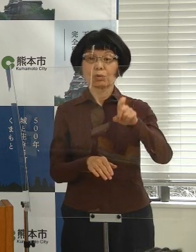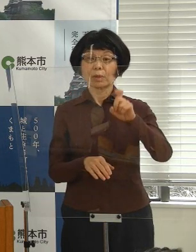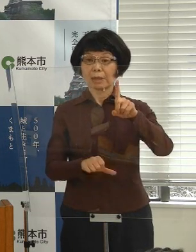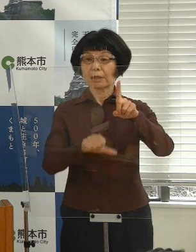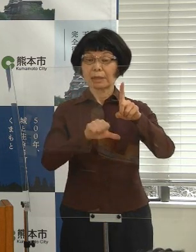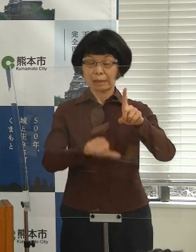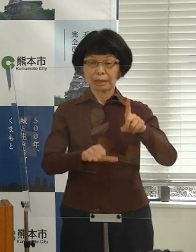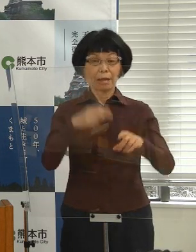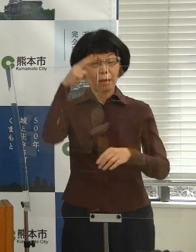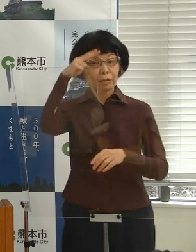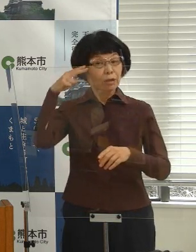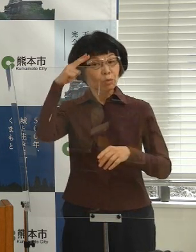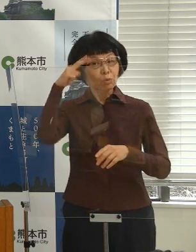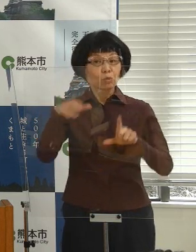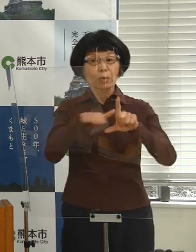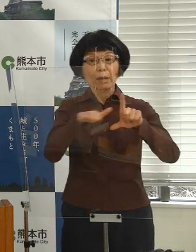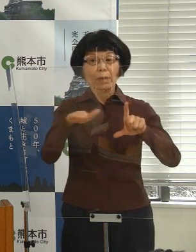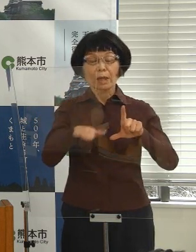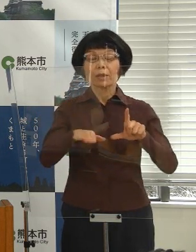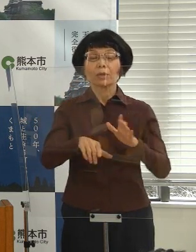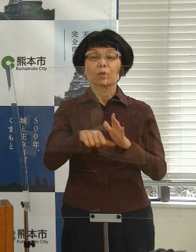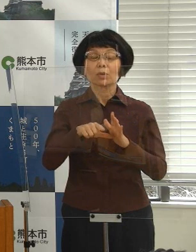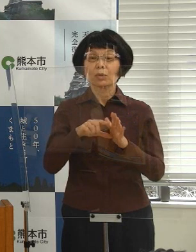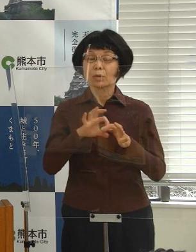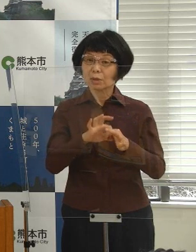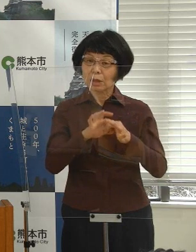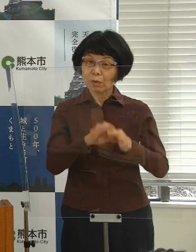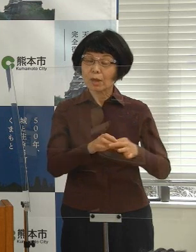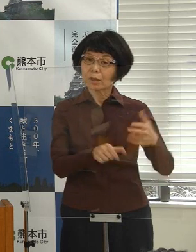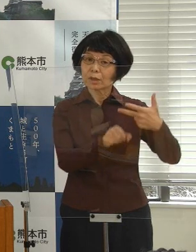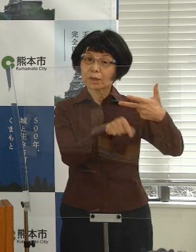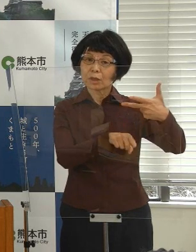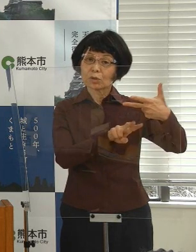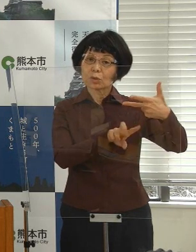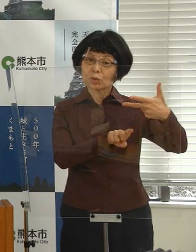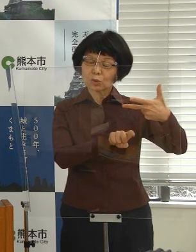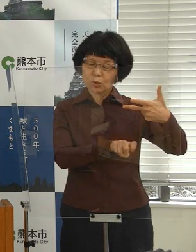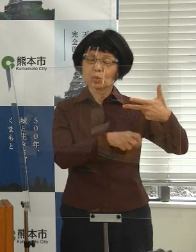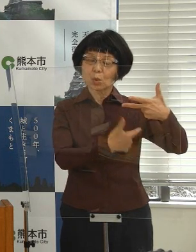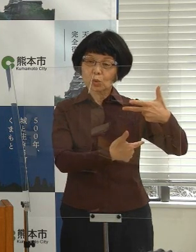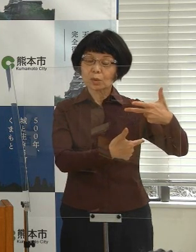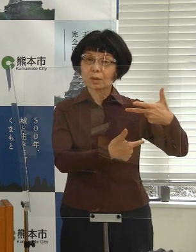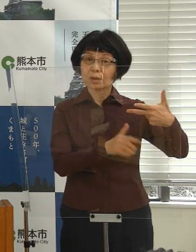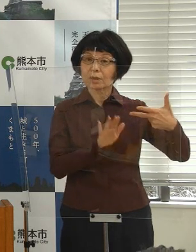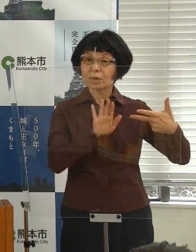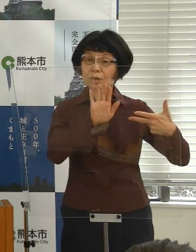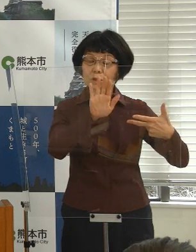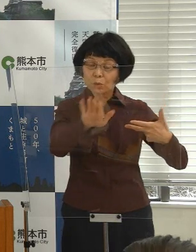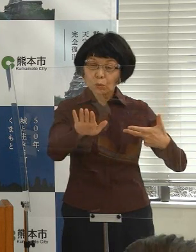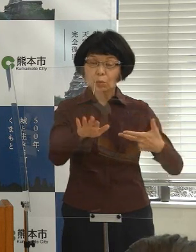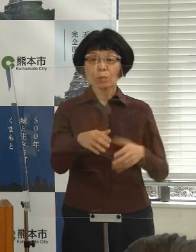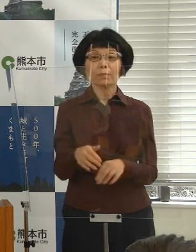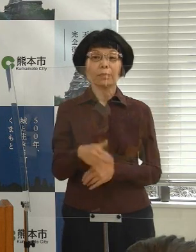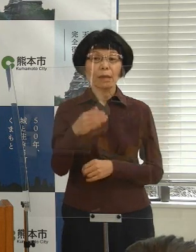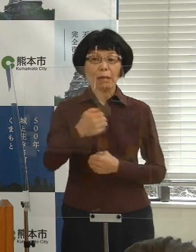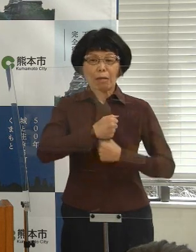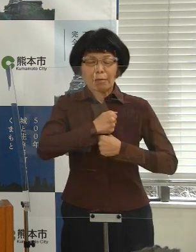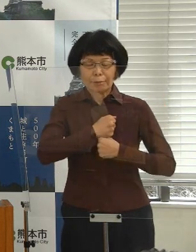につきましても7月16日以来となりますレベル2警戒に引き下げられたところです